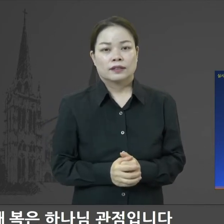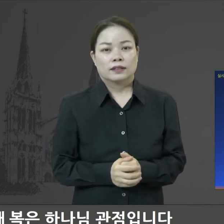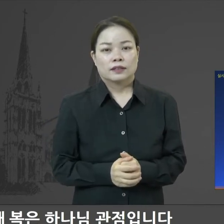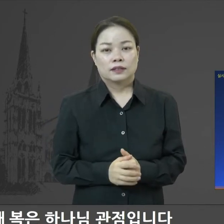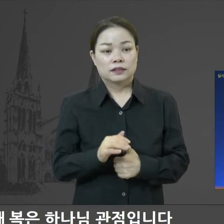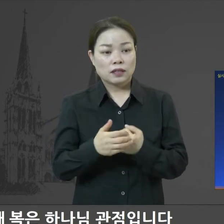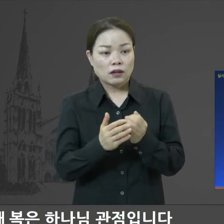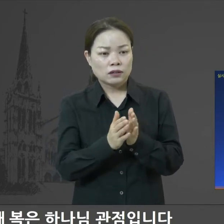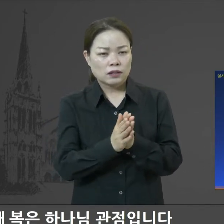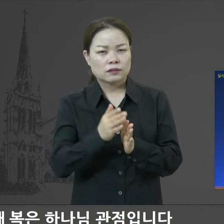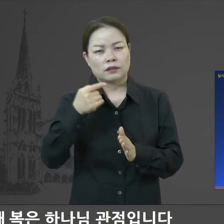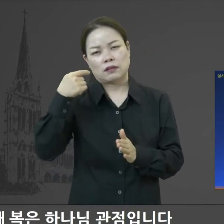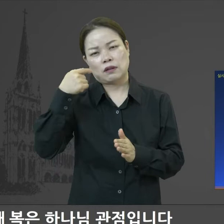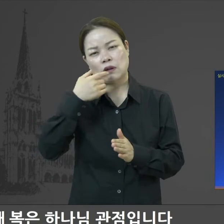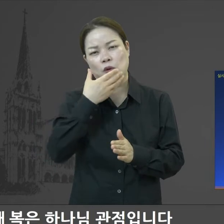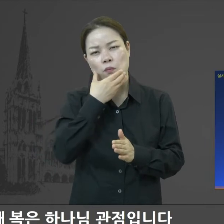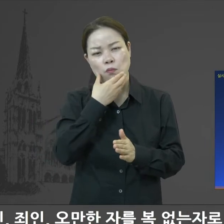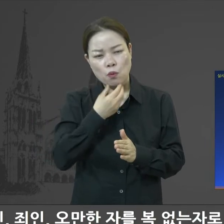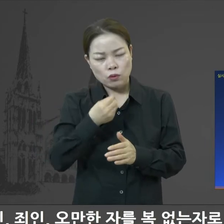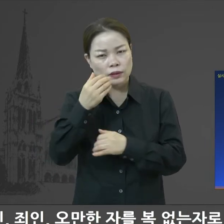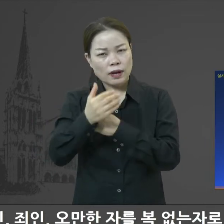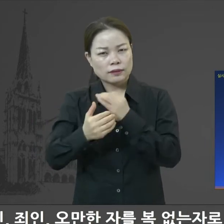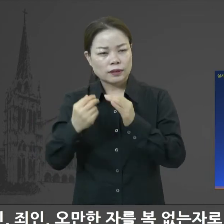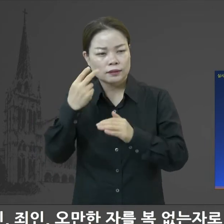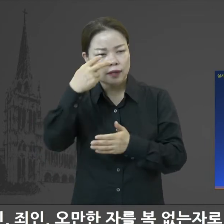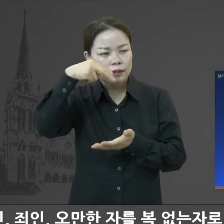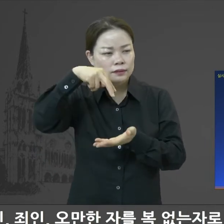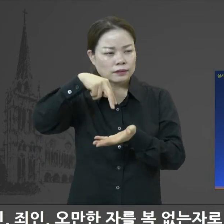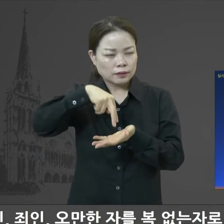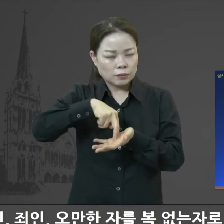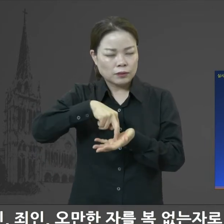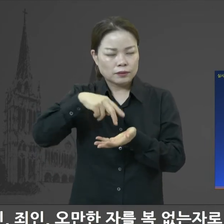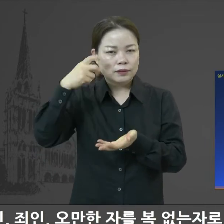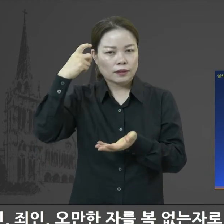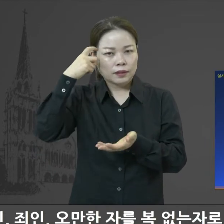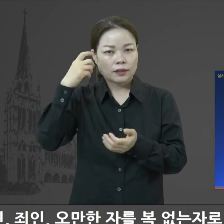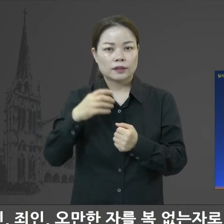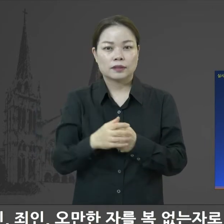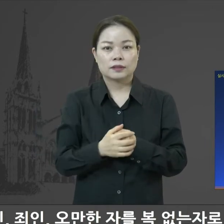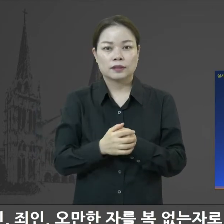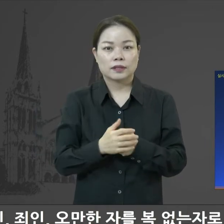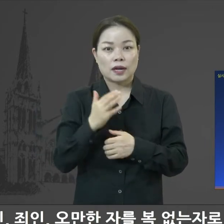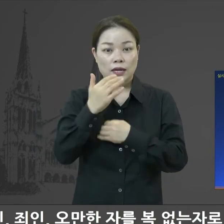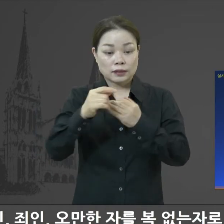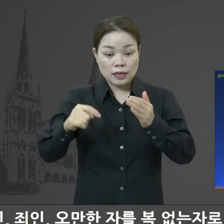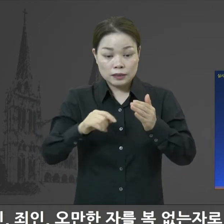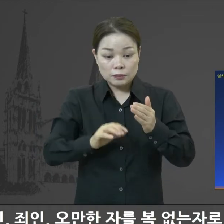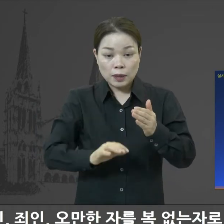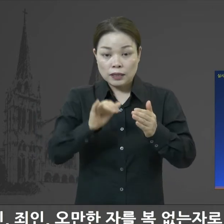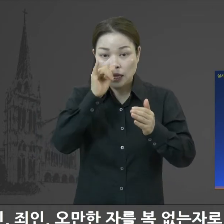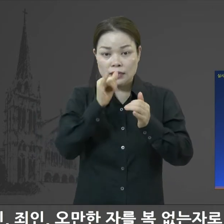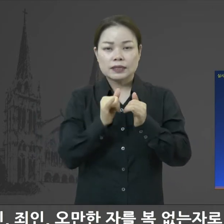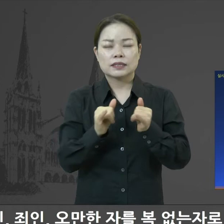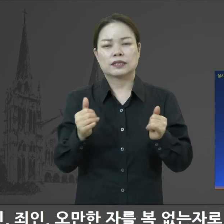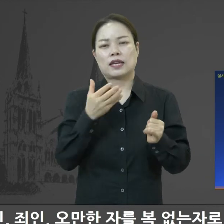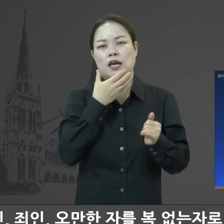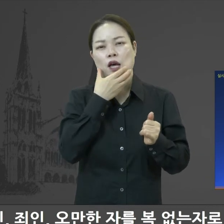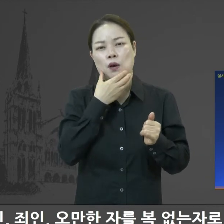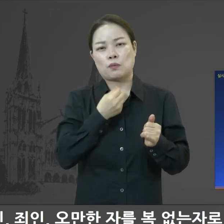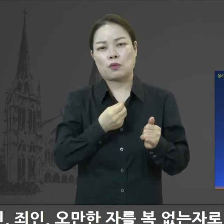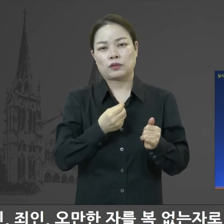따라서 성경은 철저하게 복을 하나님 관점으로 판단합니다. 하나님 안에 있는 자가 복된